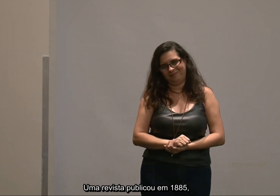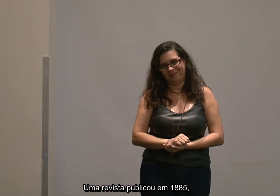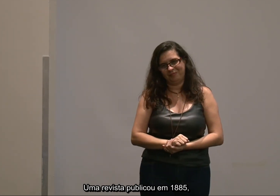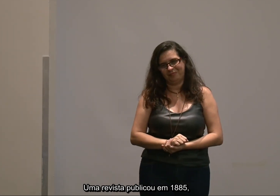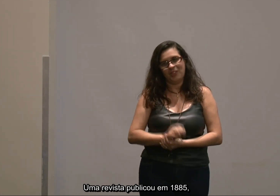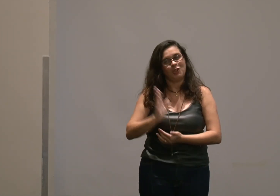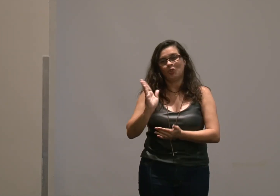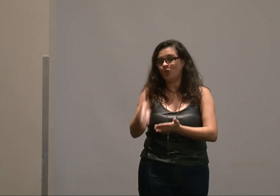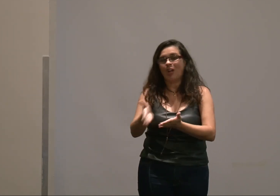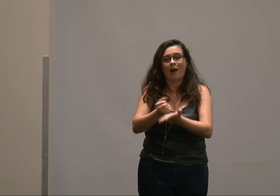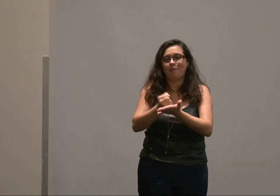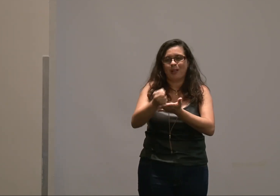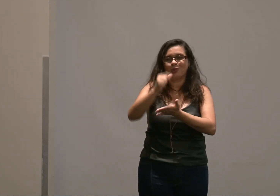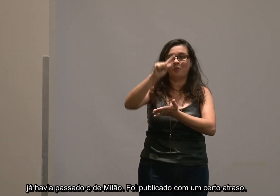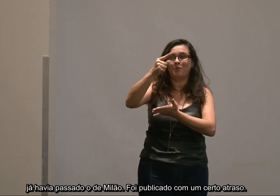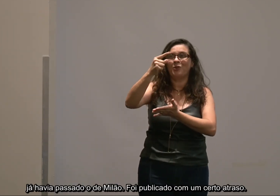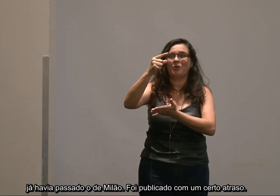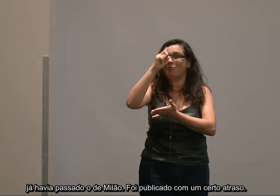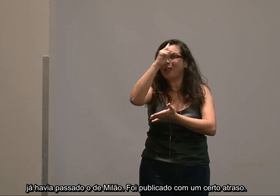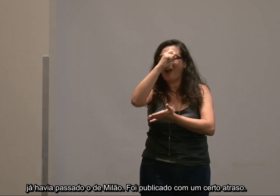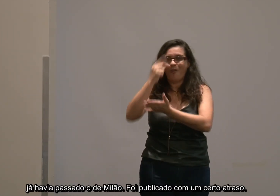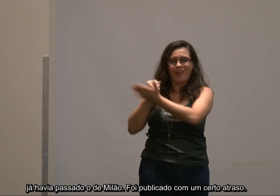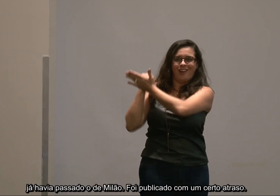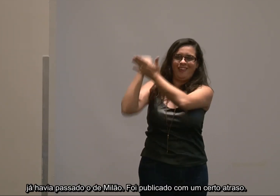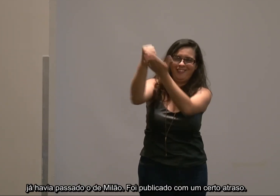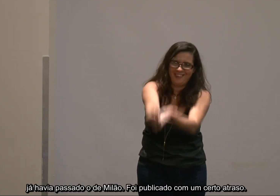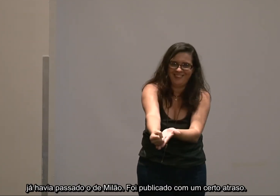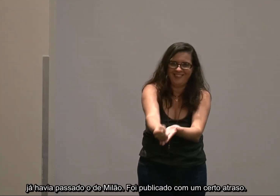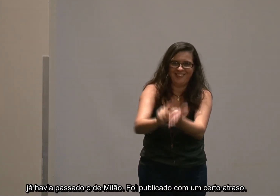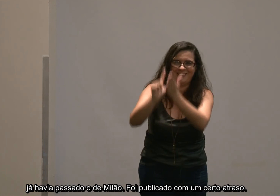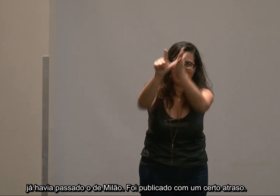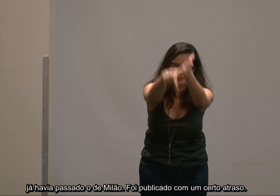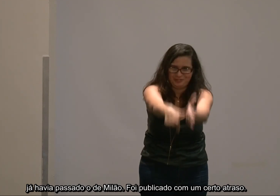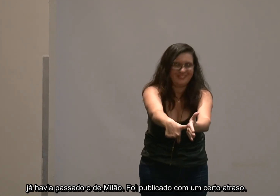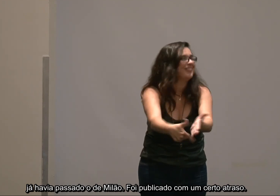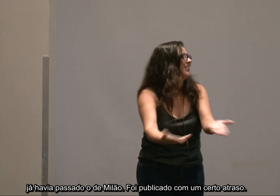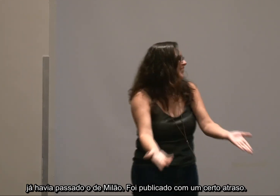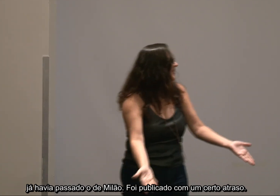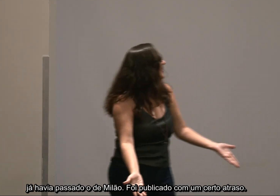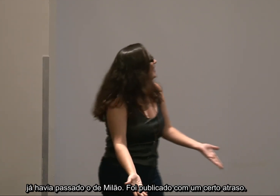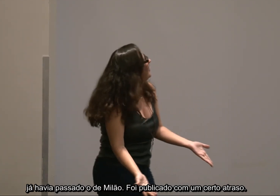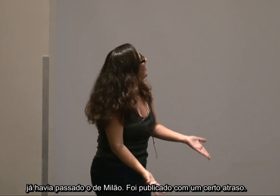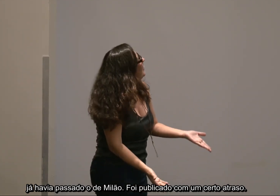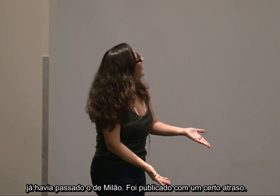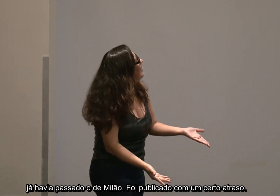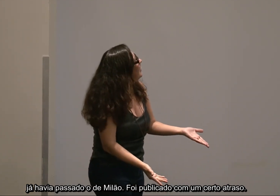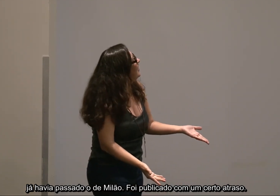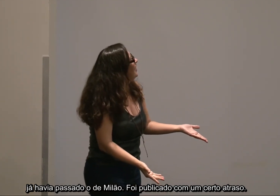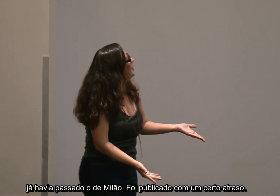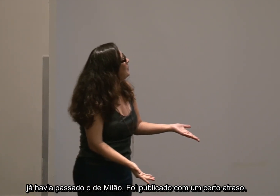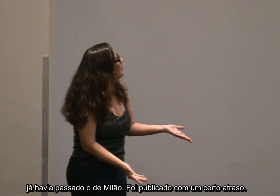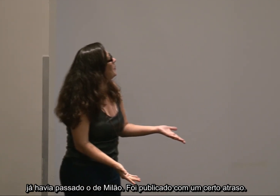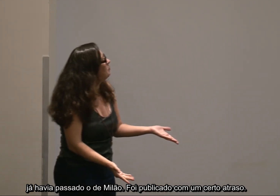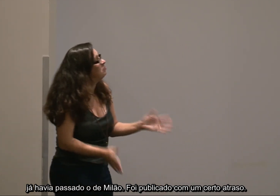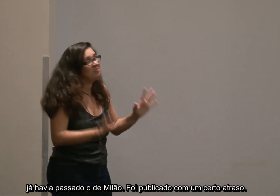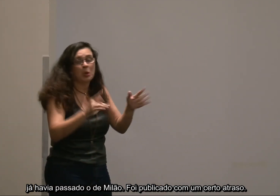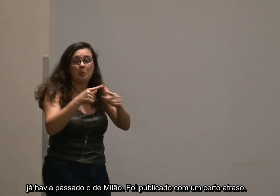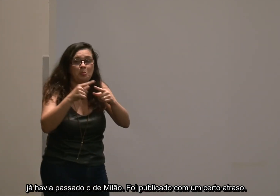e já havia passado o de Milão foi publicado com um certo atraso